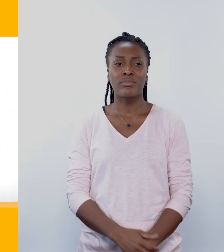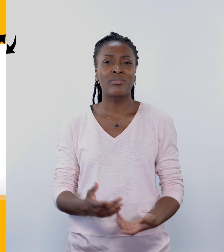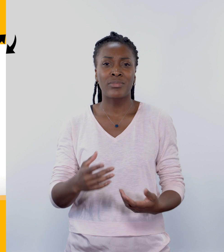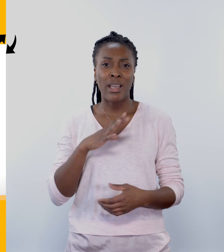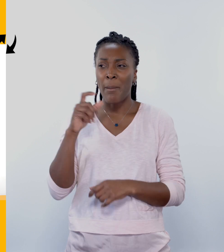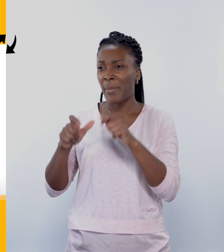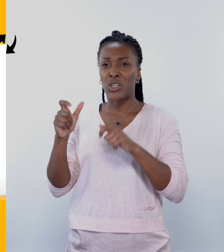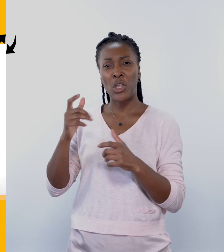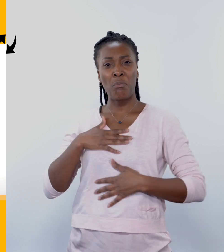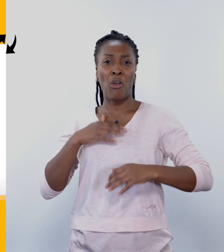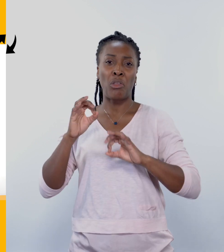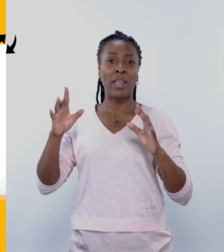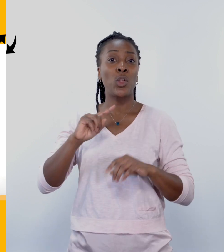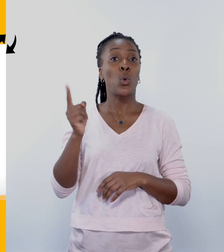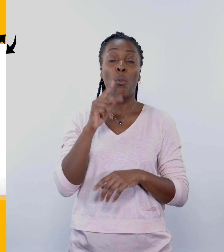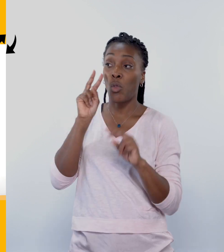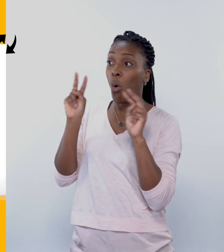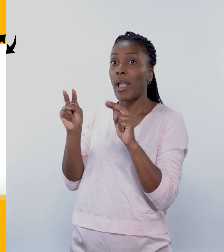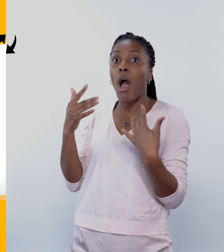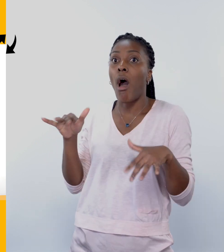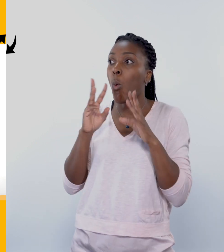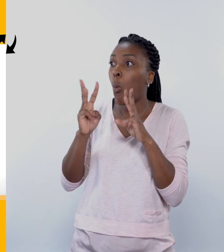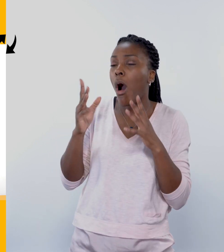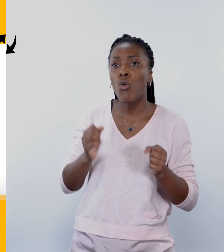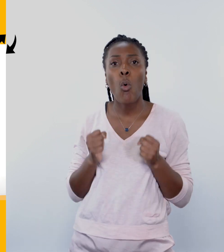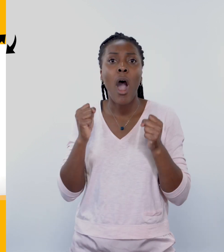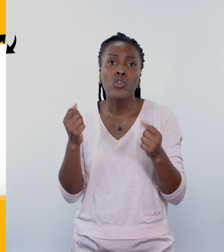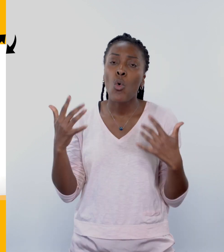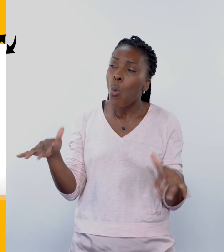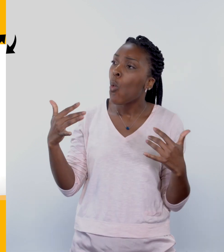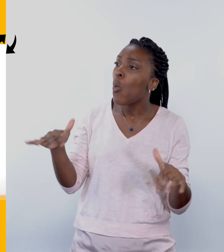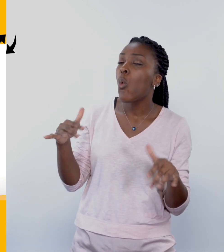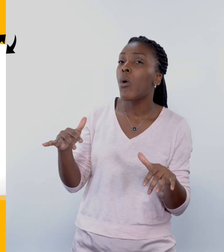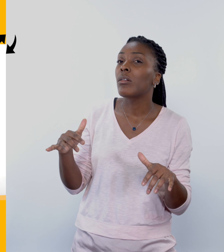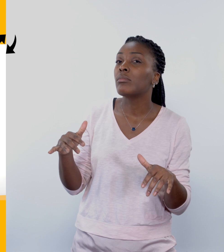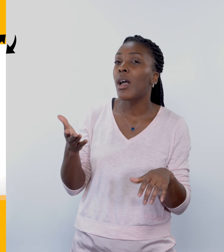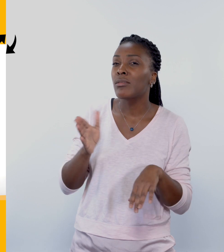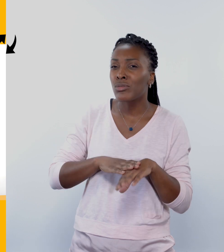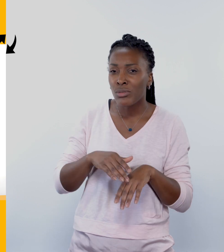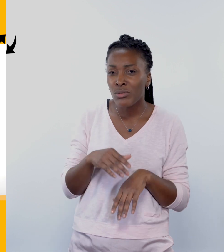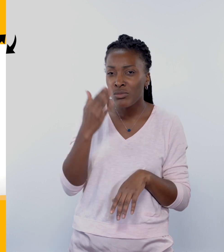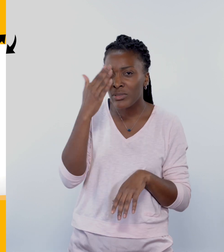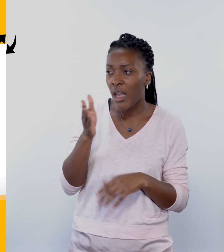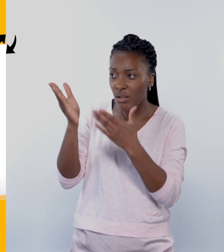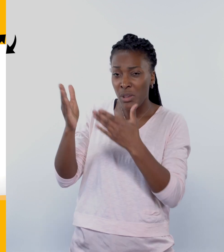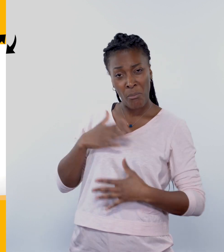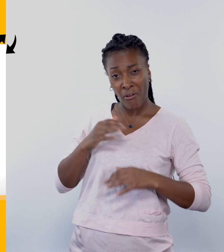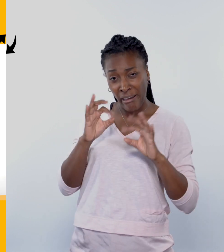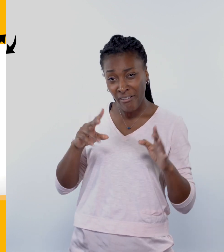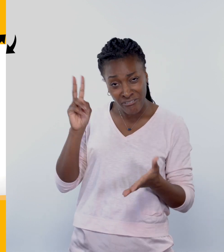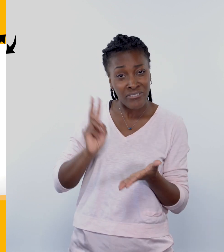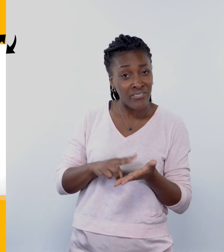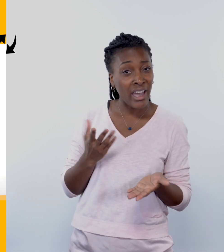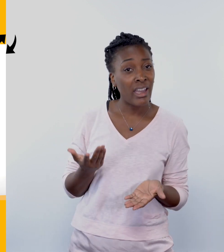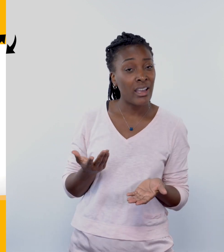On connaît tous cette personne qui a peur de rien et tout le monde l'admire en disant « Waouh, trop courageux le gars !» Mais est-ce que tu es sûr qu'il a vraiment